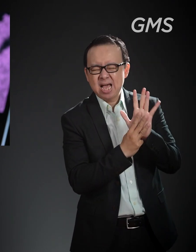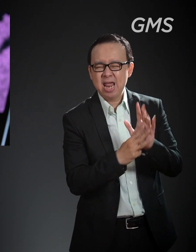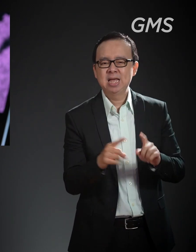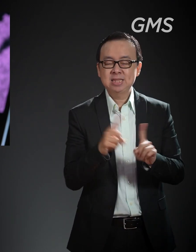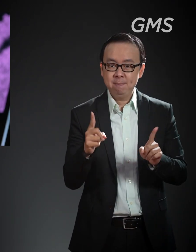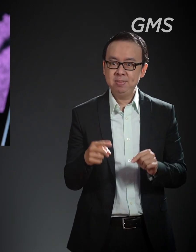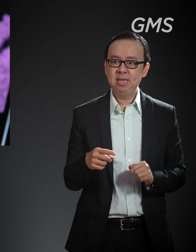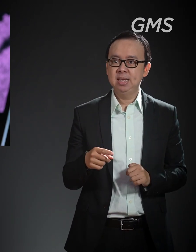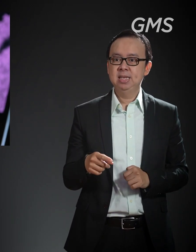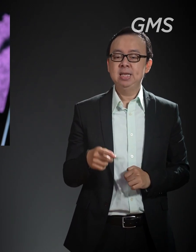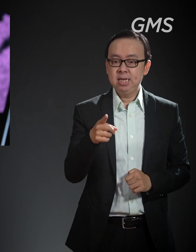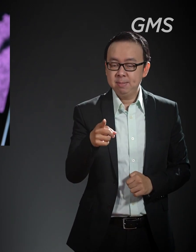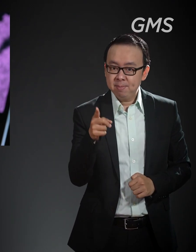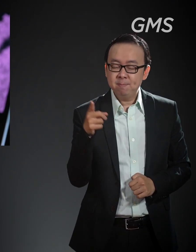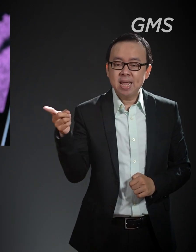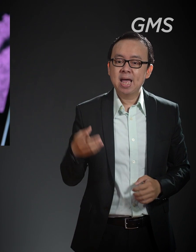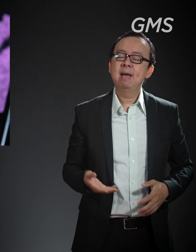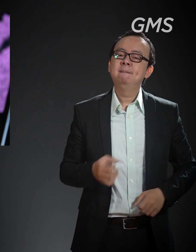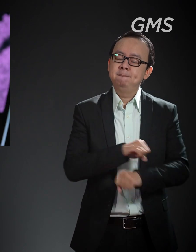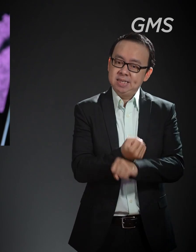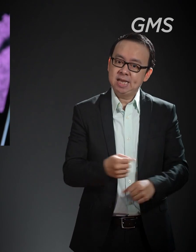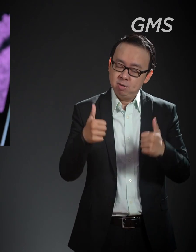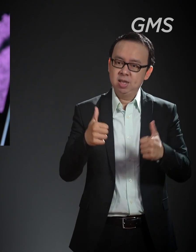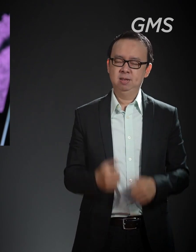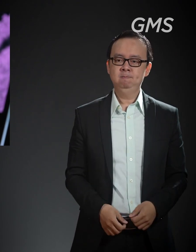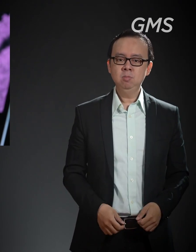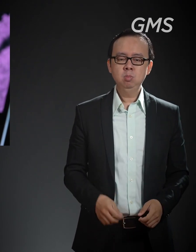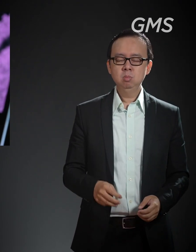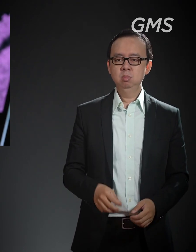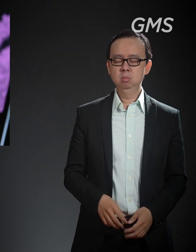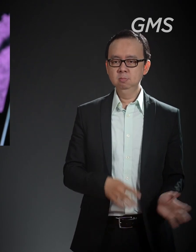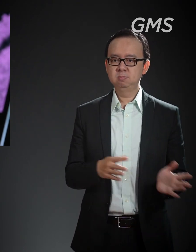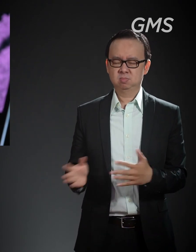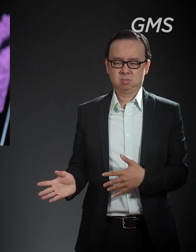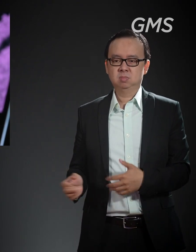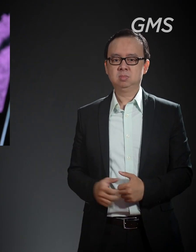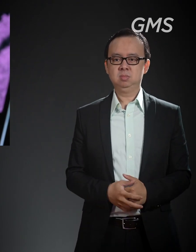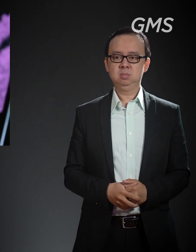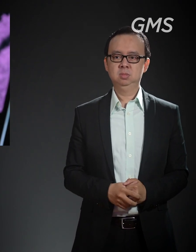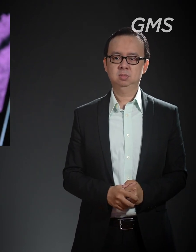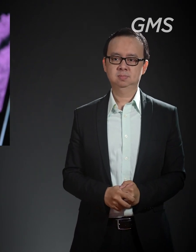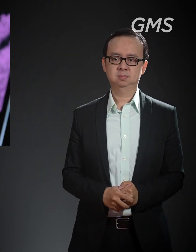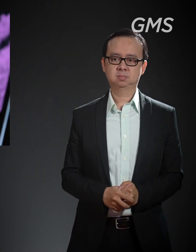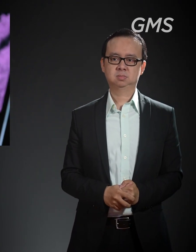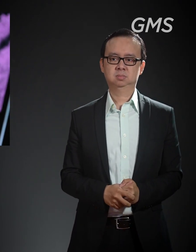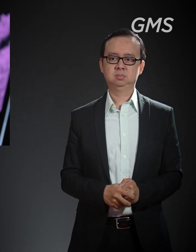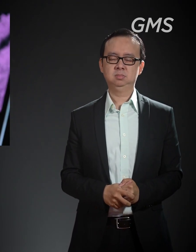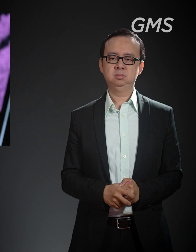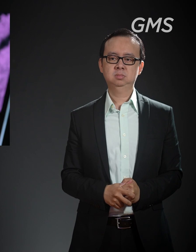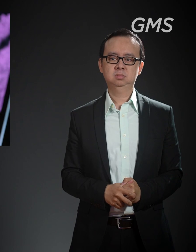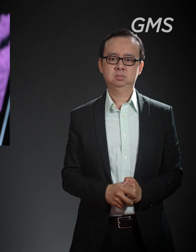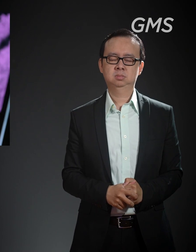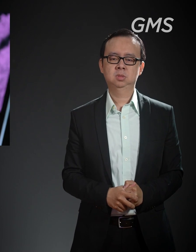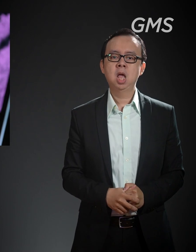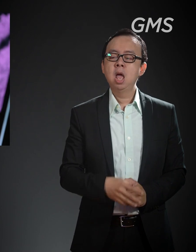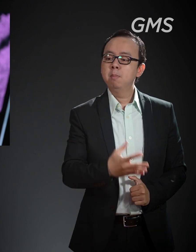Saya percaya setelah mereka memberi, Tuhan terus pelihara. Sekalipun mereka memberi itu kasih karunia, dia nggak pernah berkata, aku beri loh ya Tuhan,